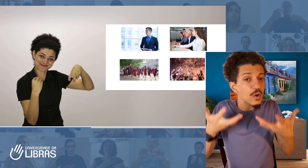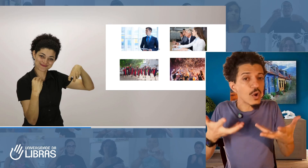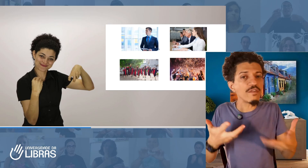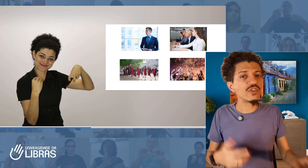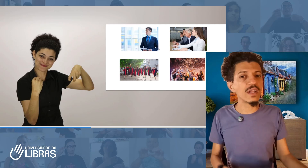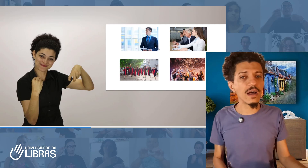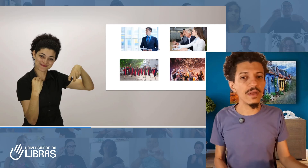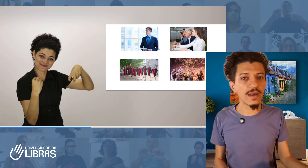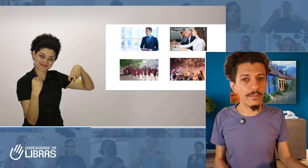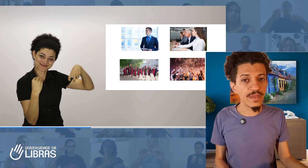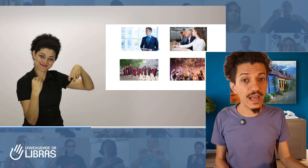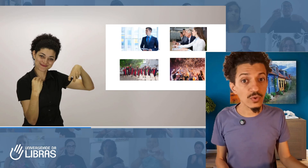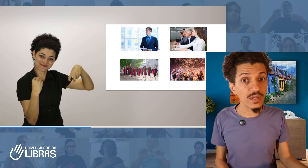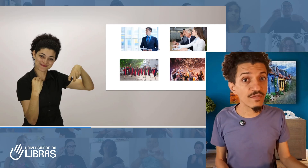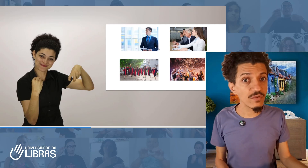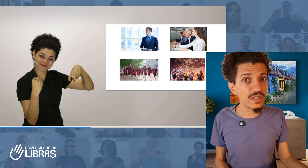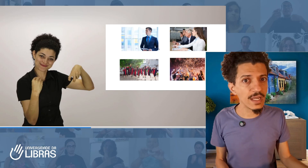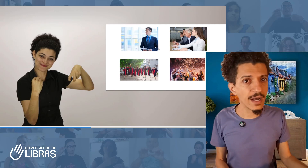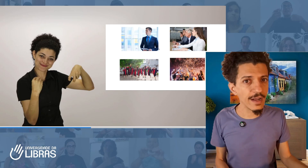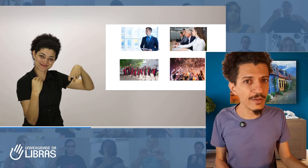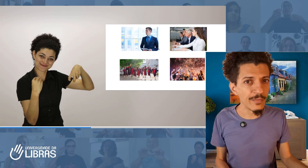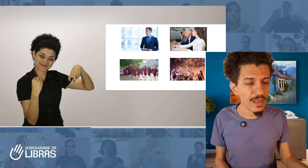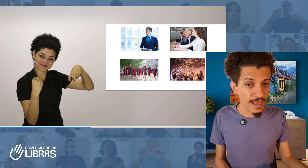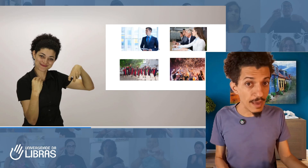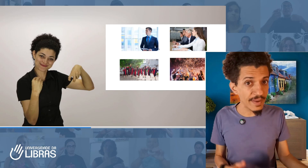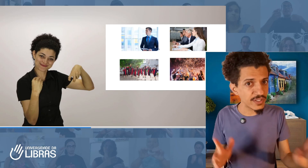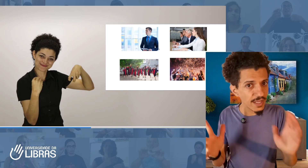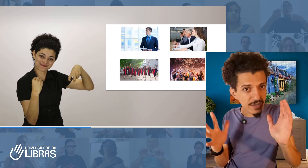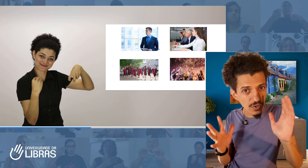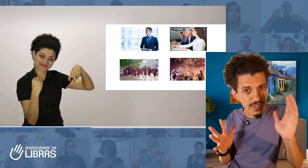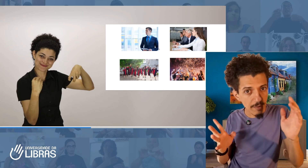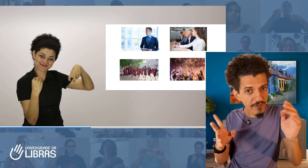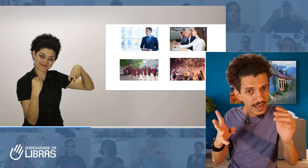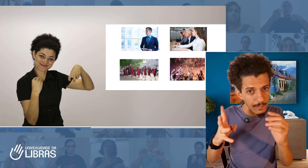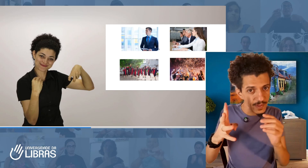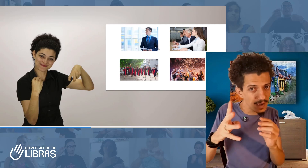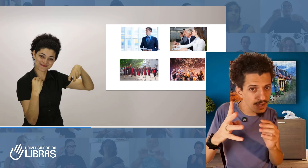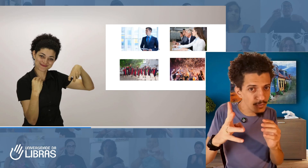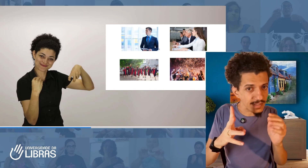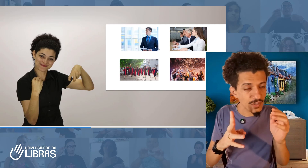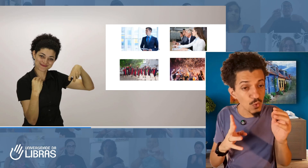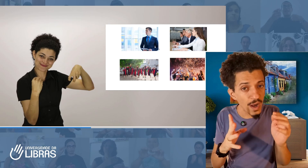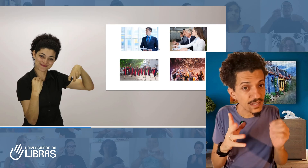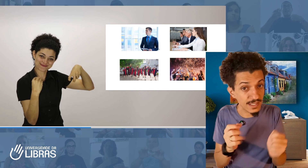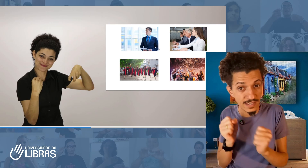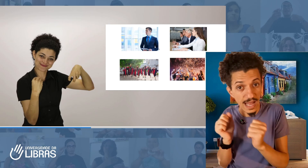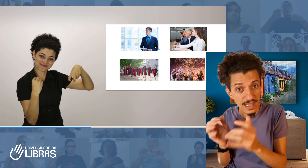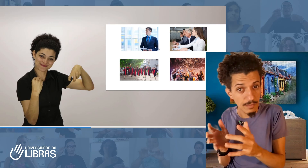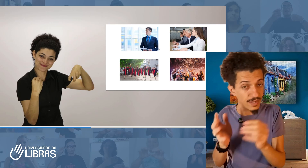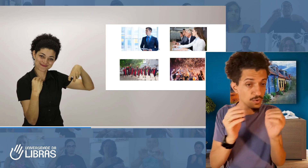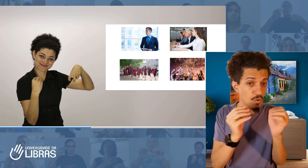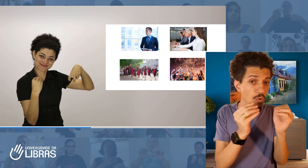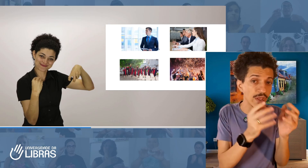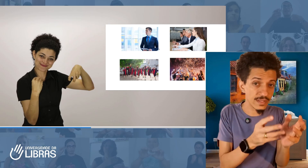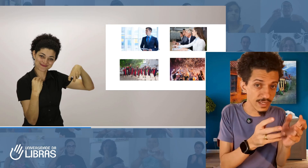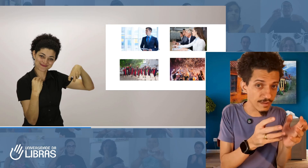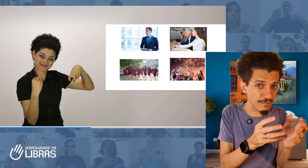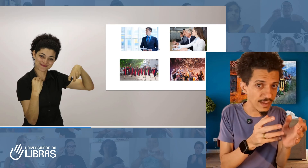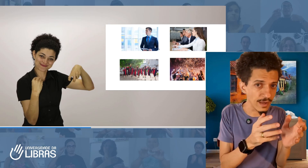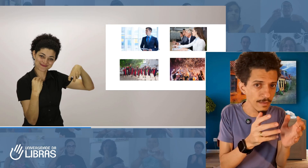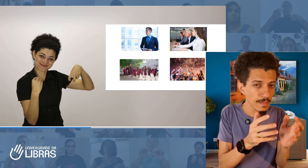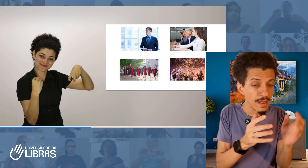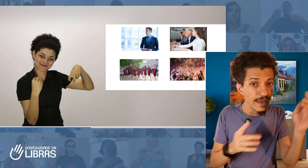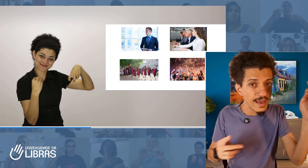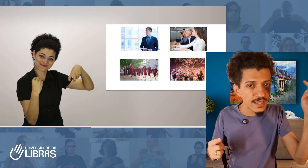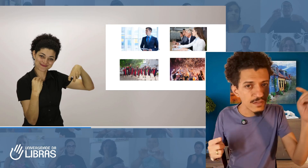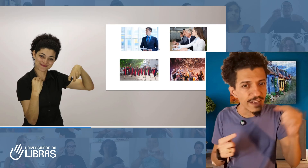trazendo uma nova dinâmica e as coisas vão se ligando. E à medida em que seu cérebro vai captando essas nuances da Libras com o que